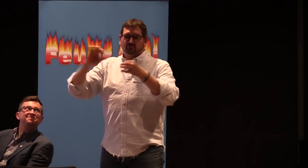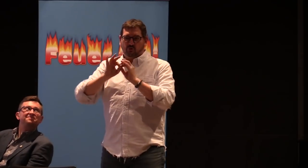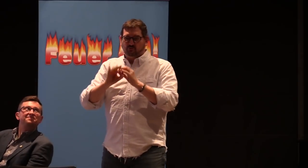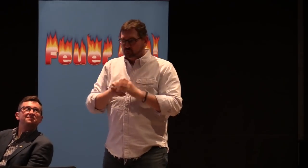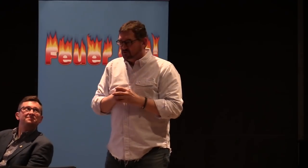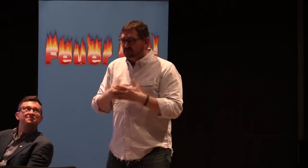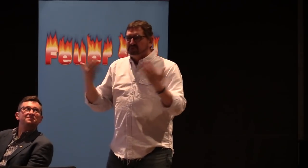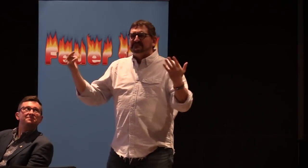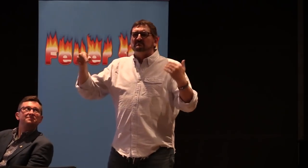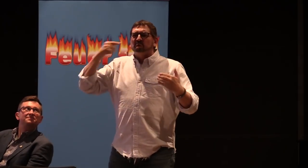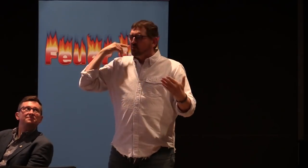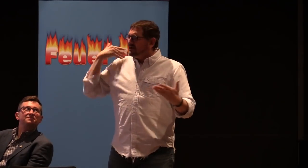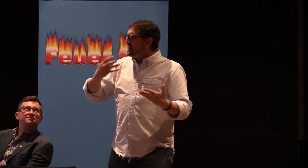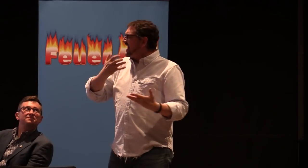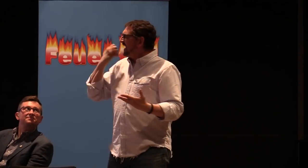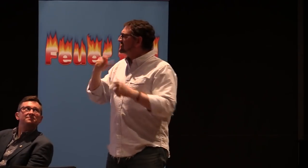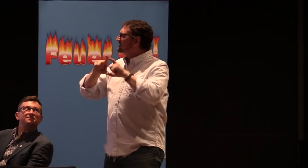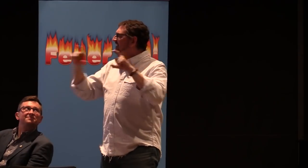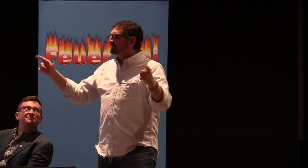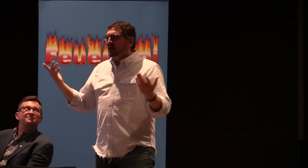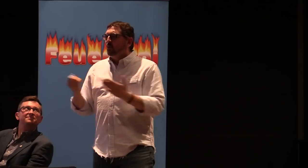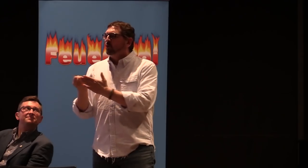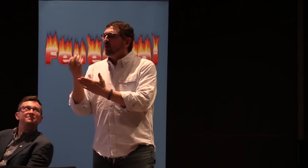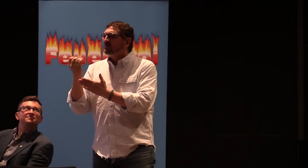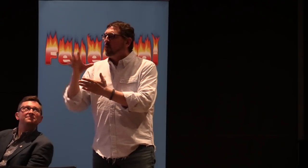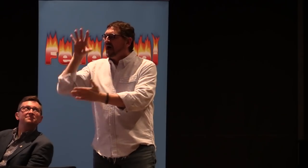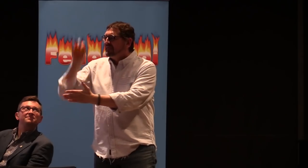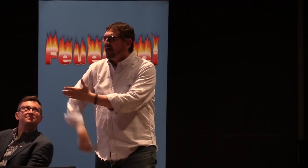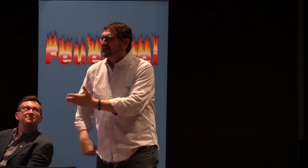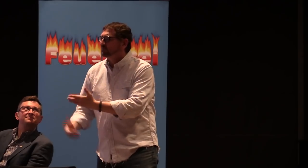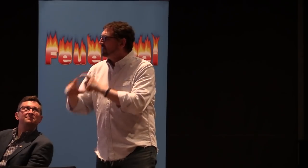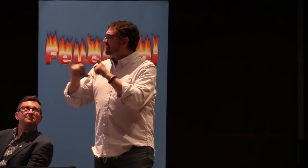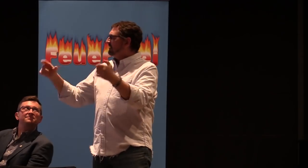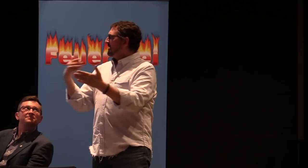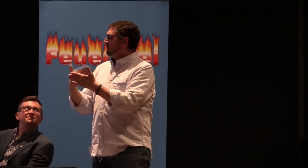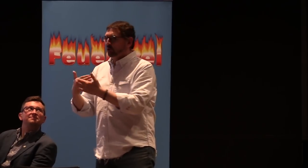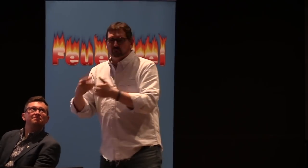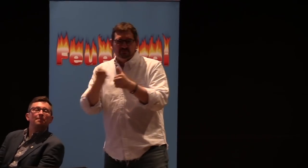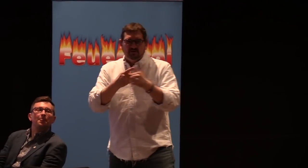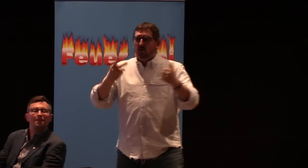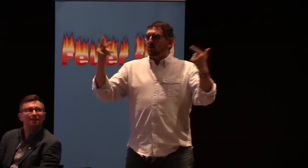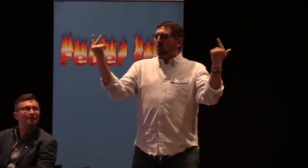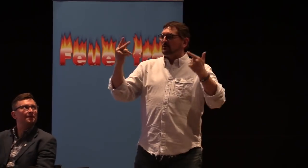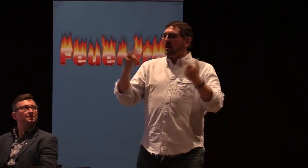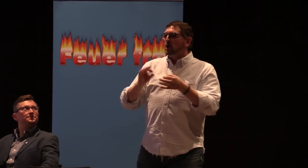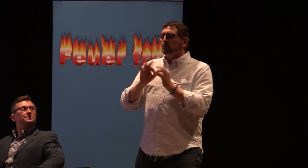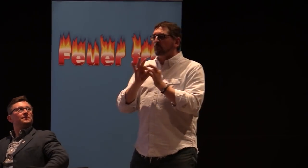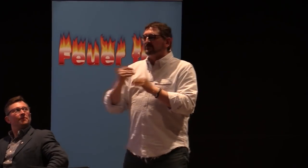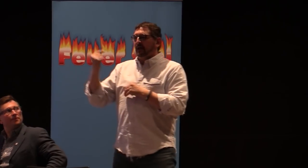Wir möchten dieses Thema wirklich sehr gerne angehen, auch wenn es ein sehr heißes Thema ist, vor dem Hintergrund der kulturellen